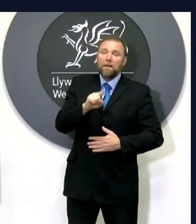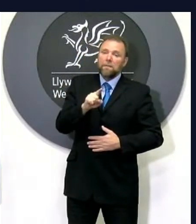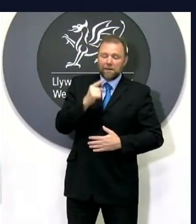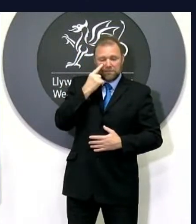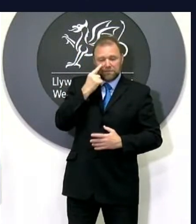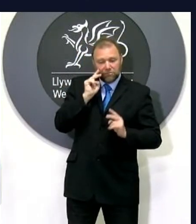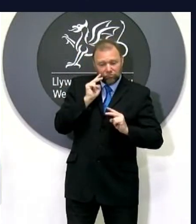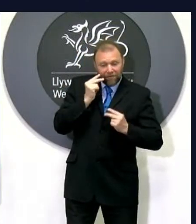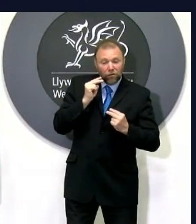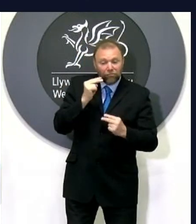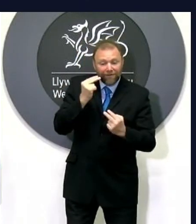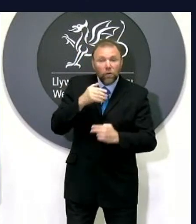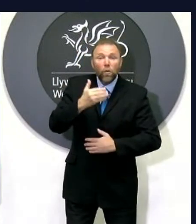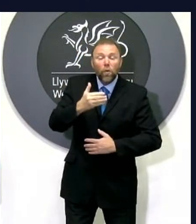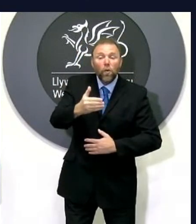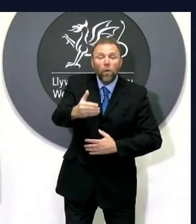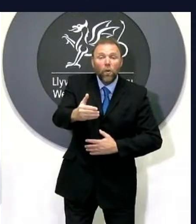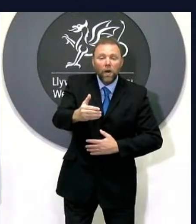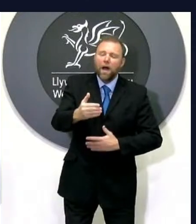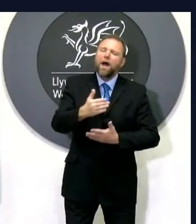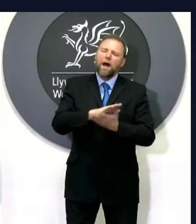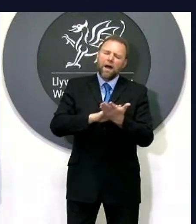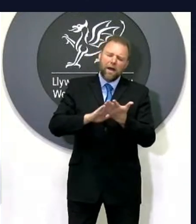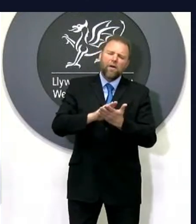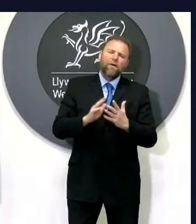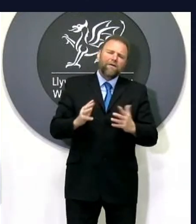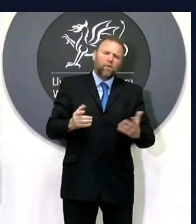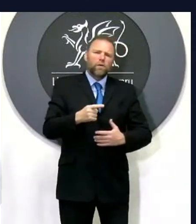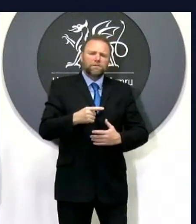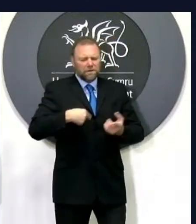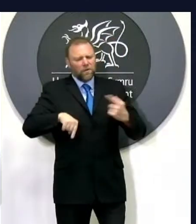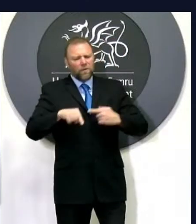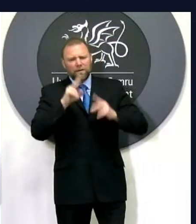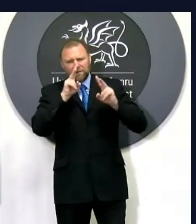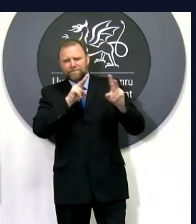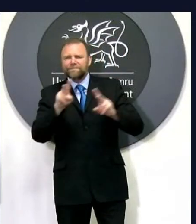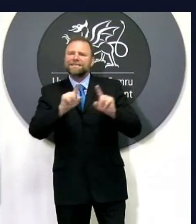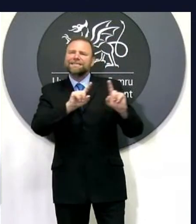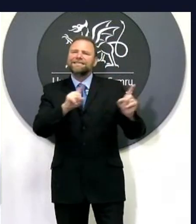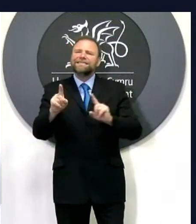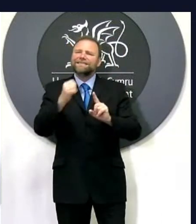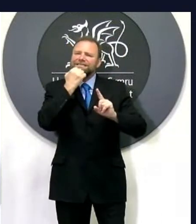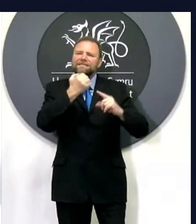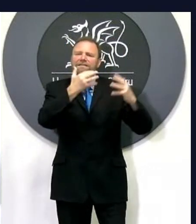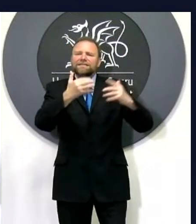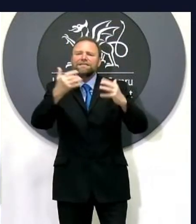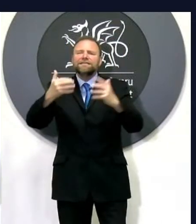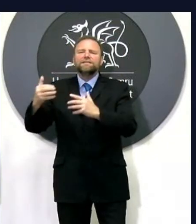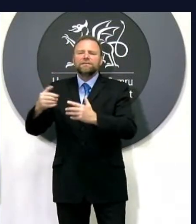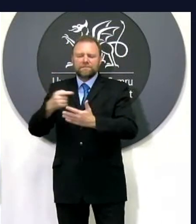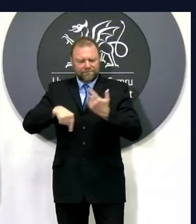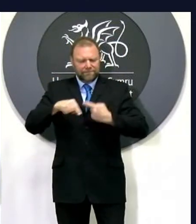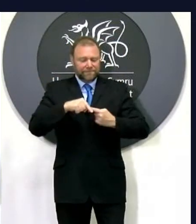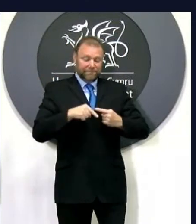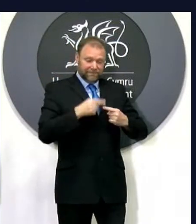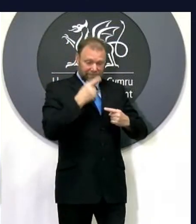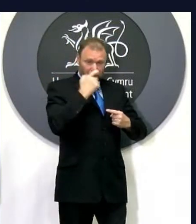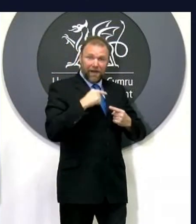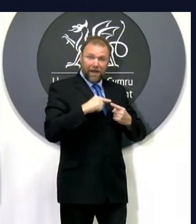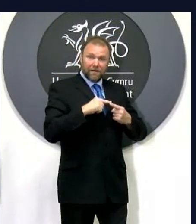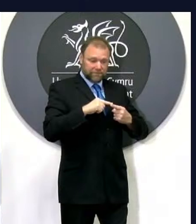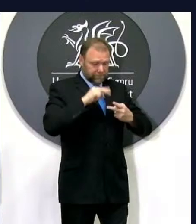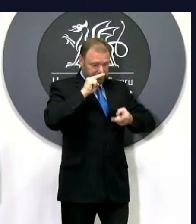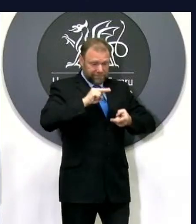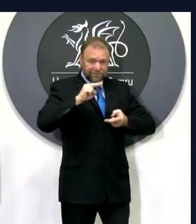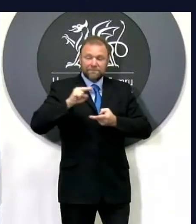hynny. Bydd rhaid i ni bwrw ymlaen yn wneud y pethau yn y ffordd ni wedi wneud e tan hynny. Cadw llygaid